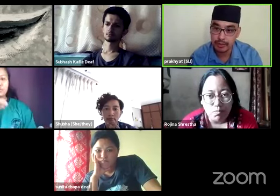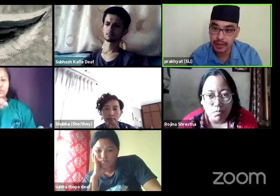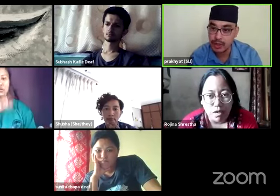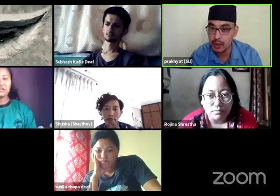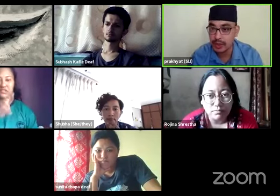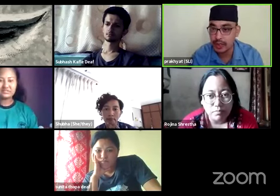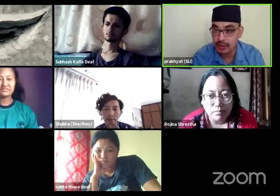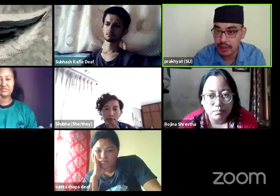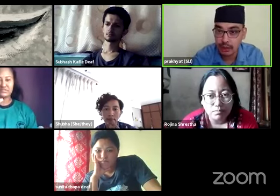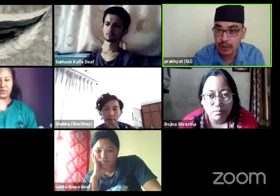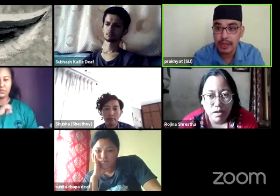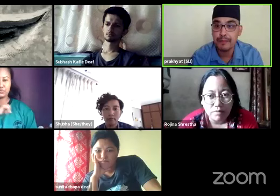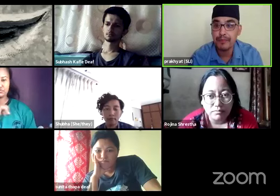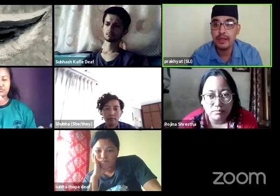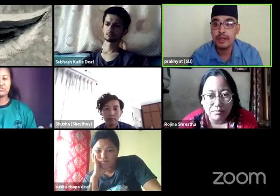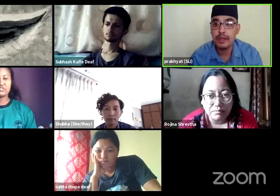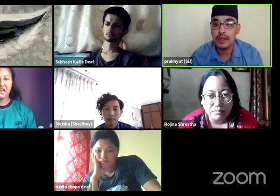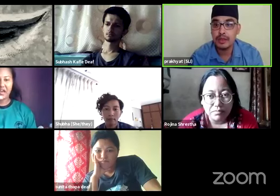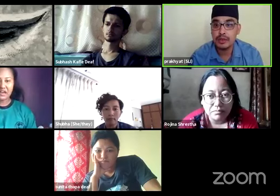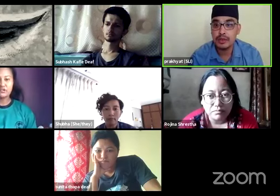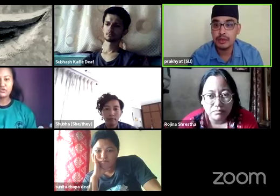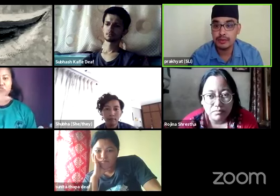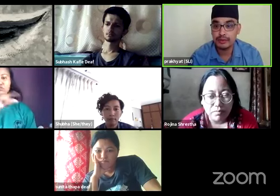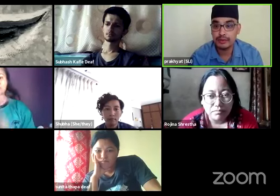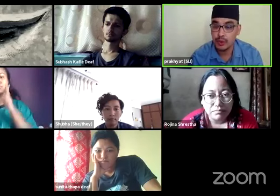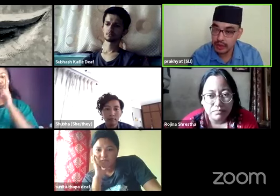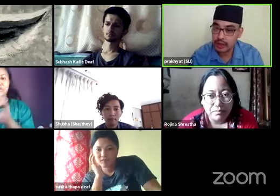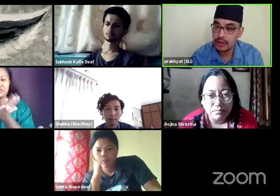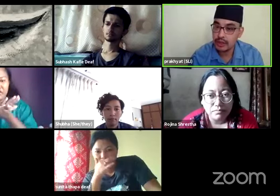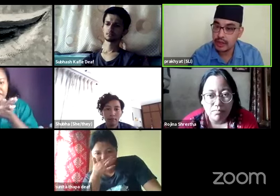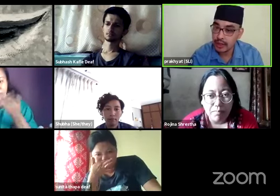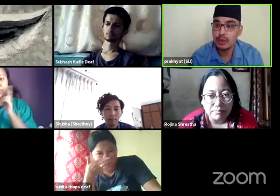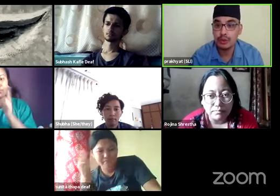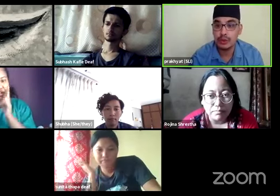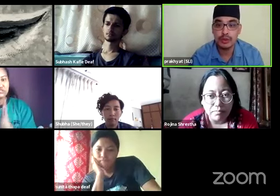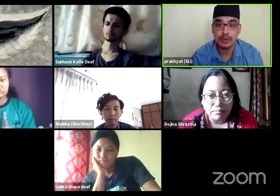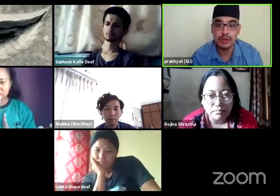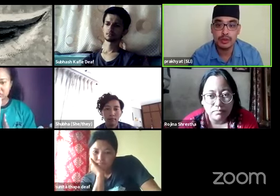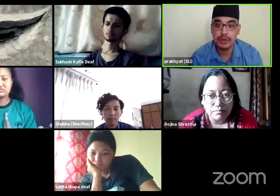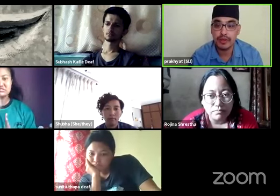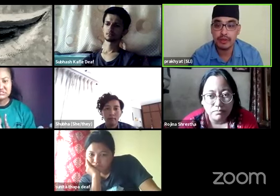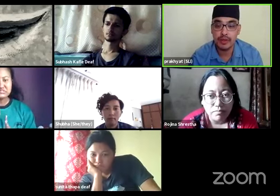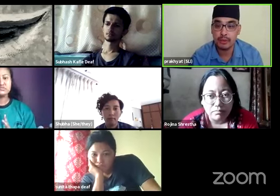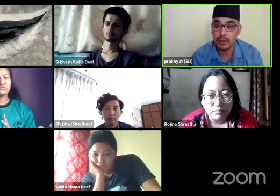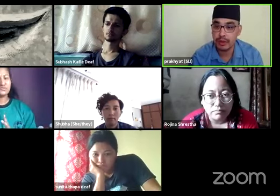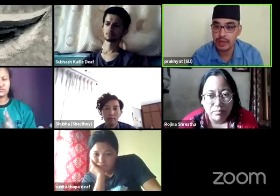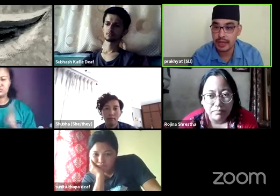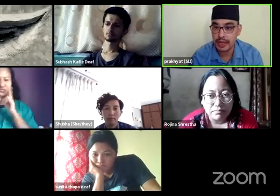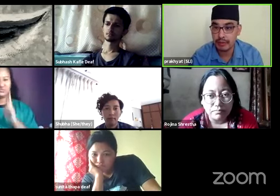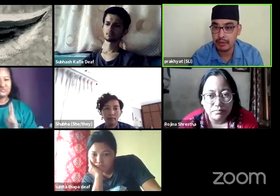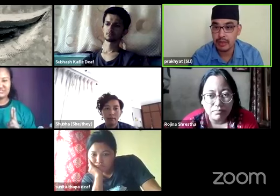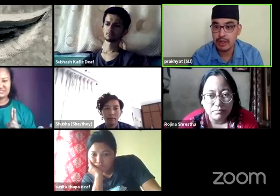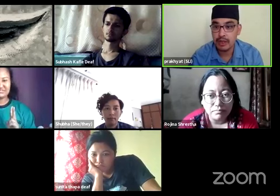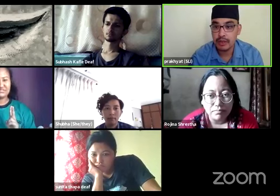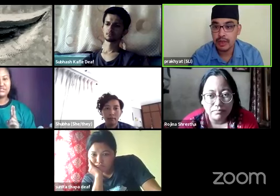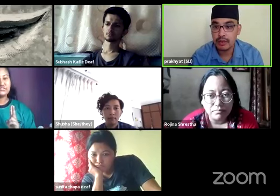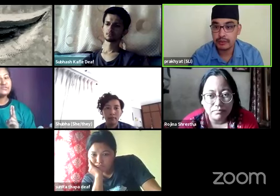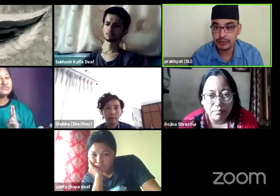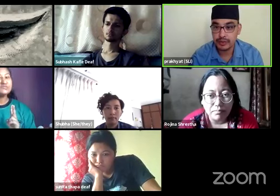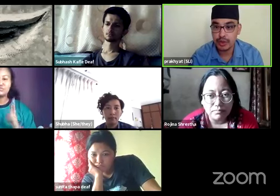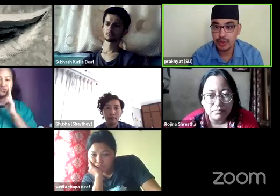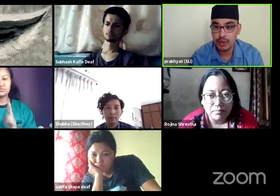यौन सम्बन्धी, यौनिकता सम्बन्धी कुरा, अनि जुन यौन यौनिकता र यौनको जुन सफा कुराहरू भएको छ यहाँ हाम्रो,